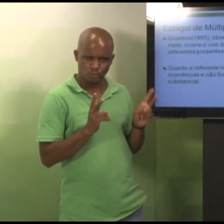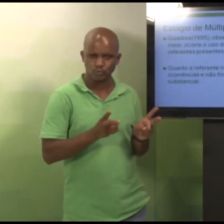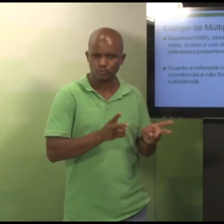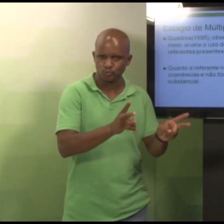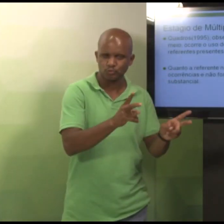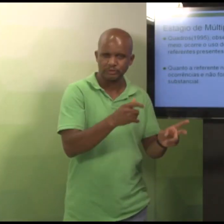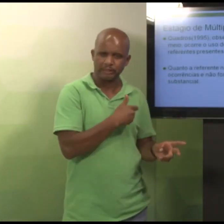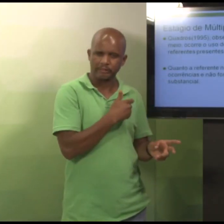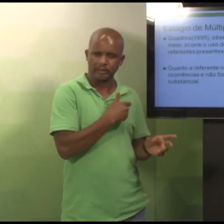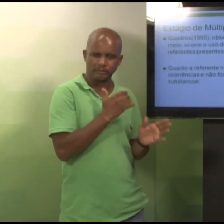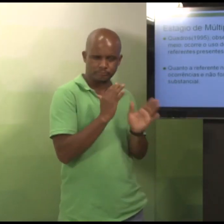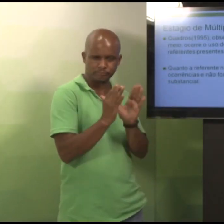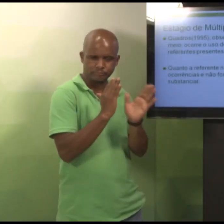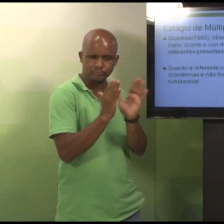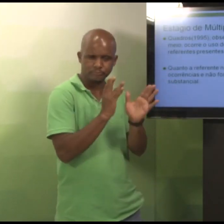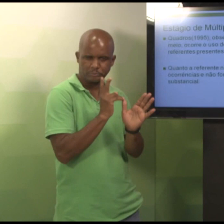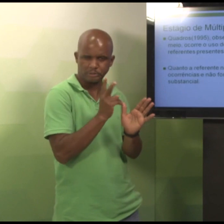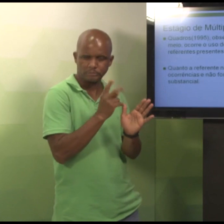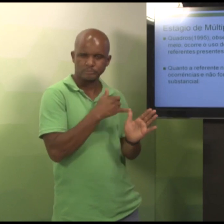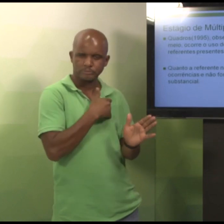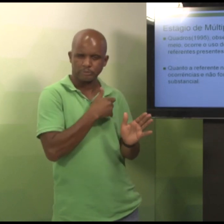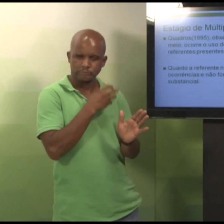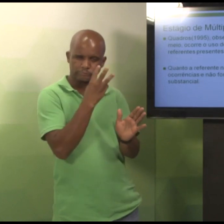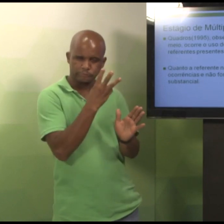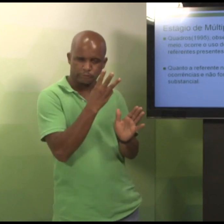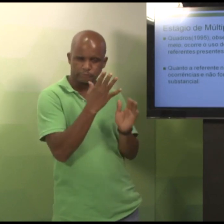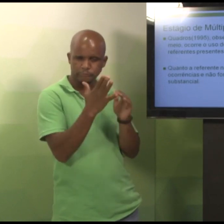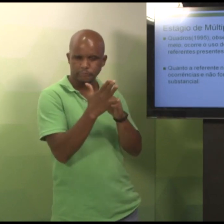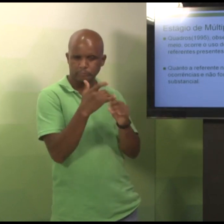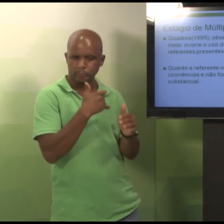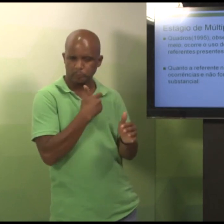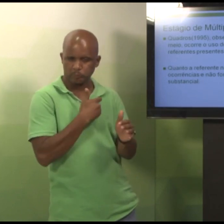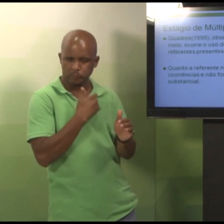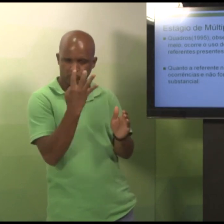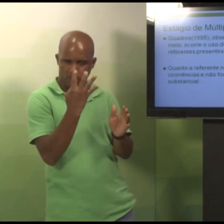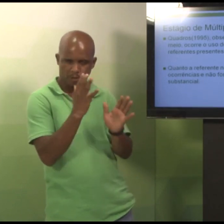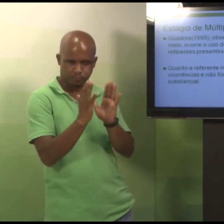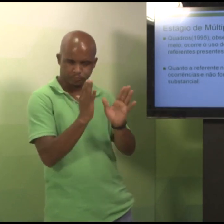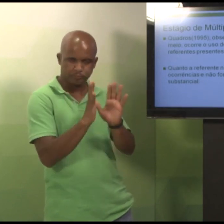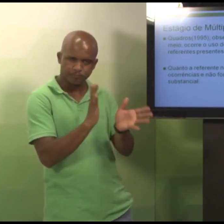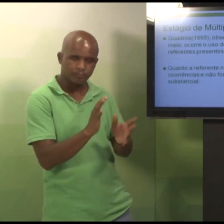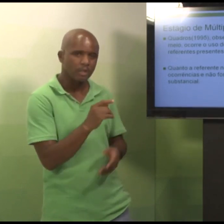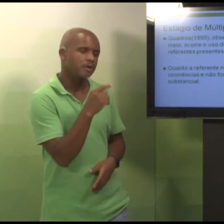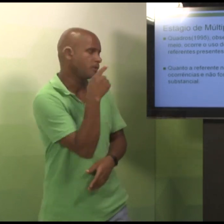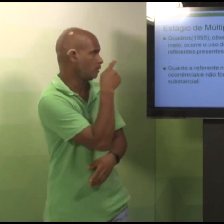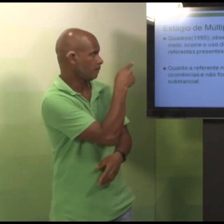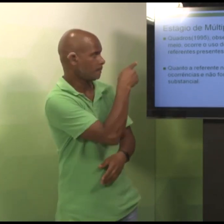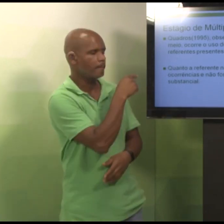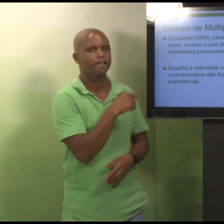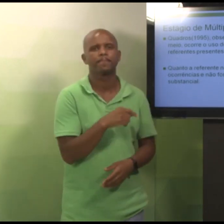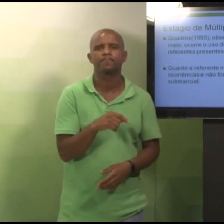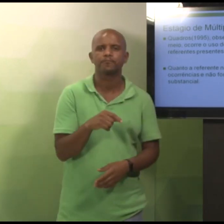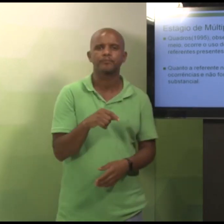idênticos. Dando continuidade a esse estágio, dos 3 anos aos 4,